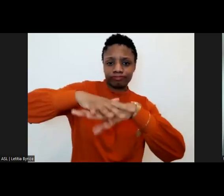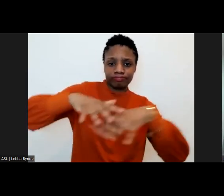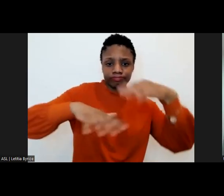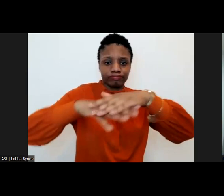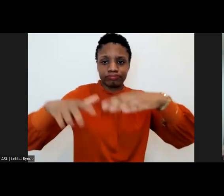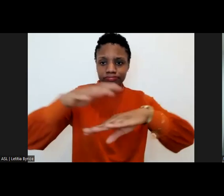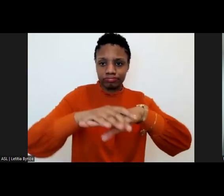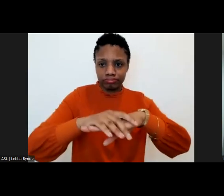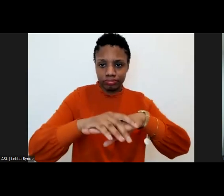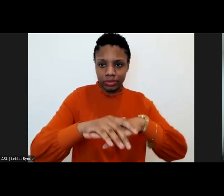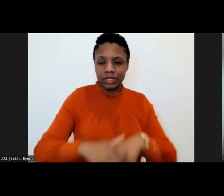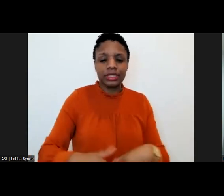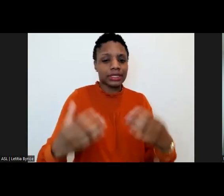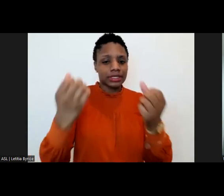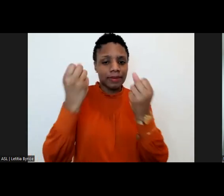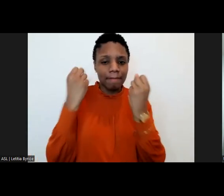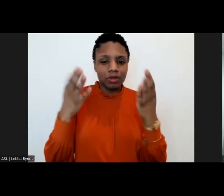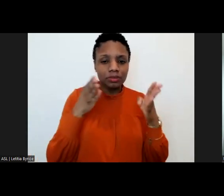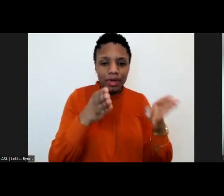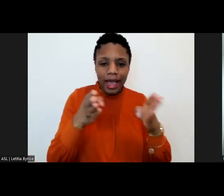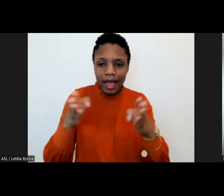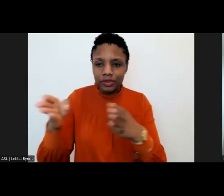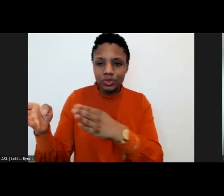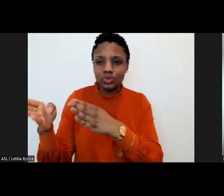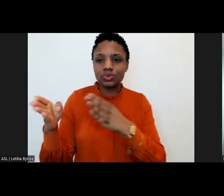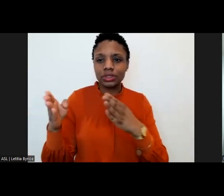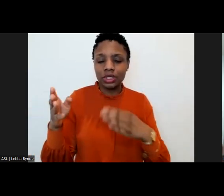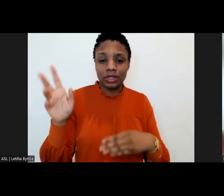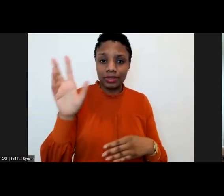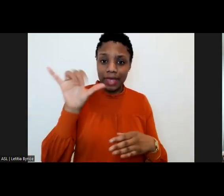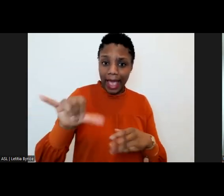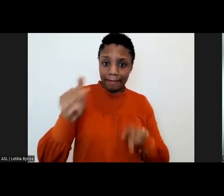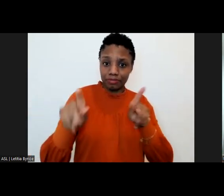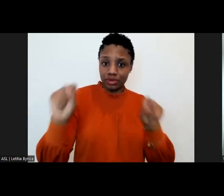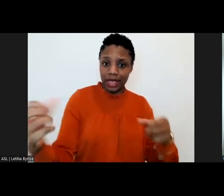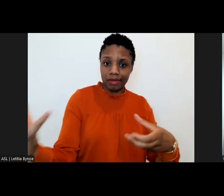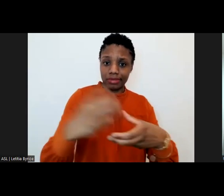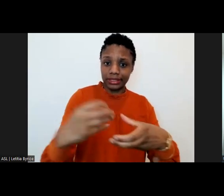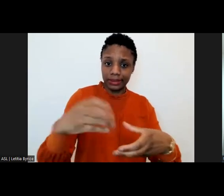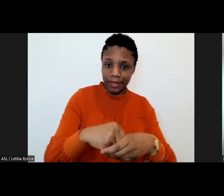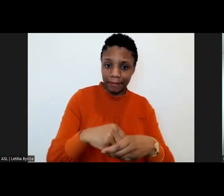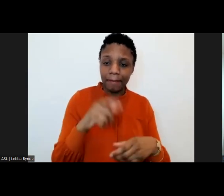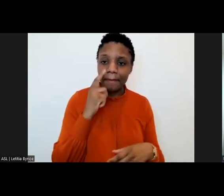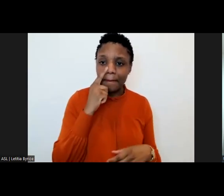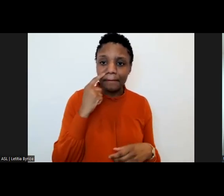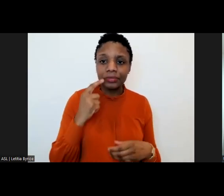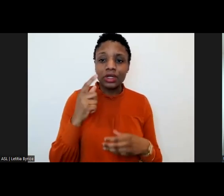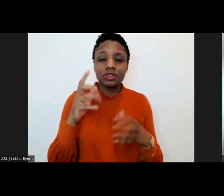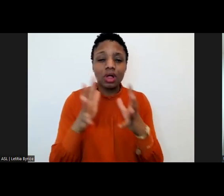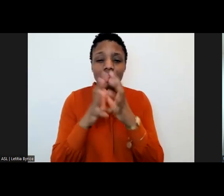vez okay eh los eh donde hay muchas avenidas donde las personas